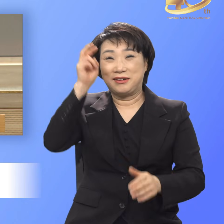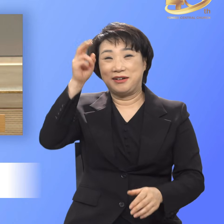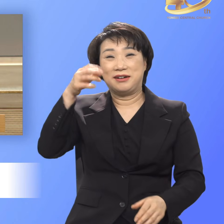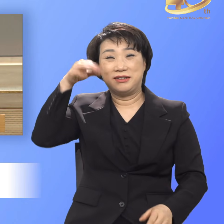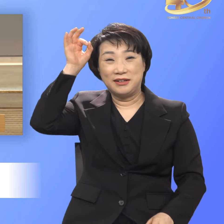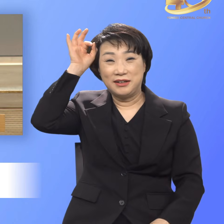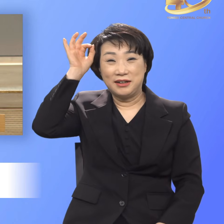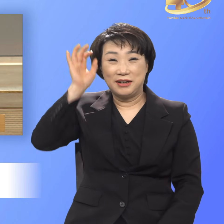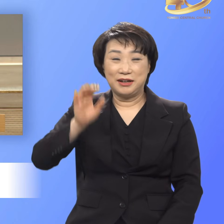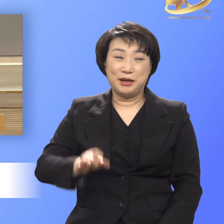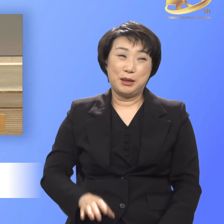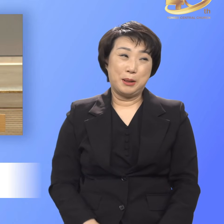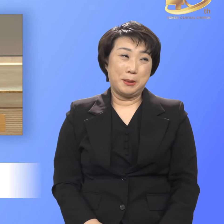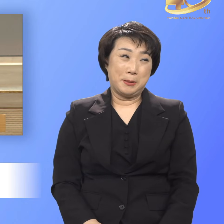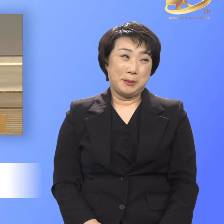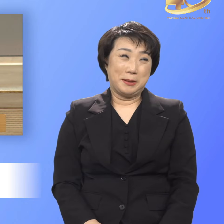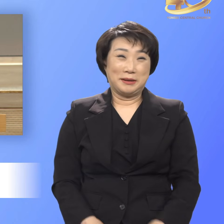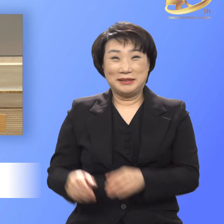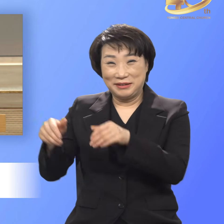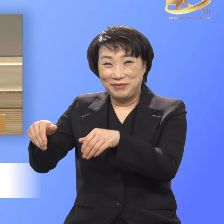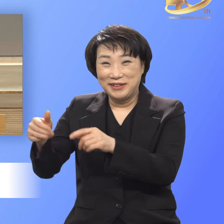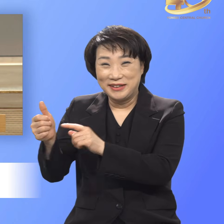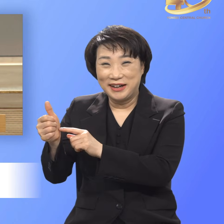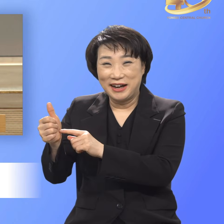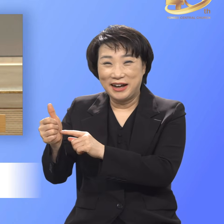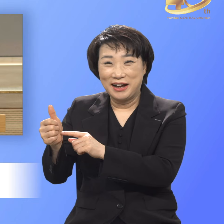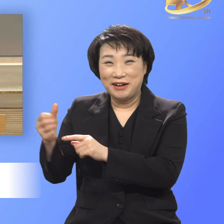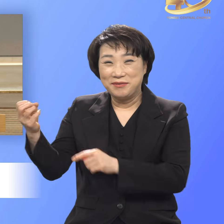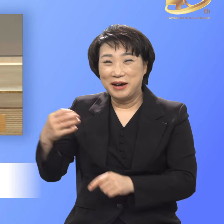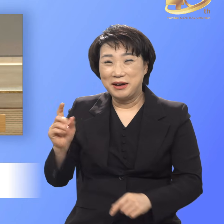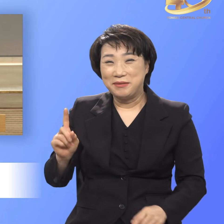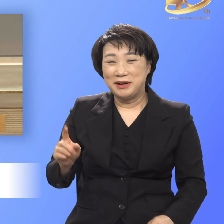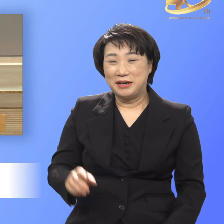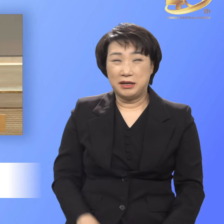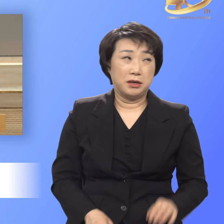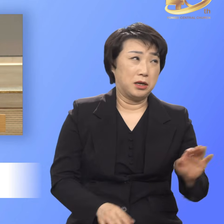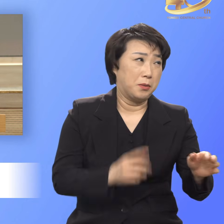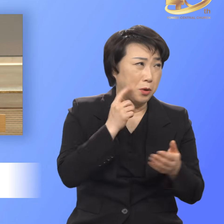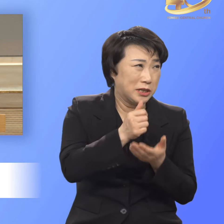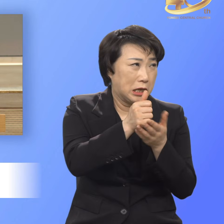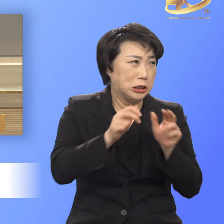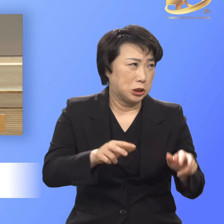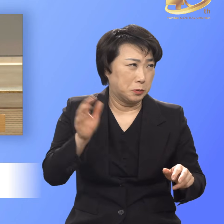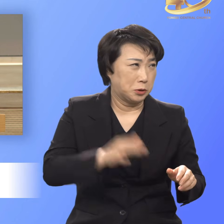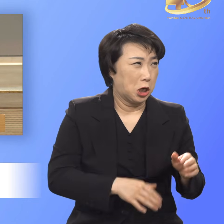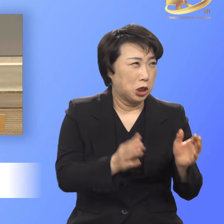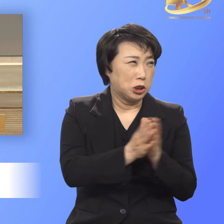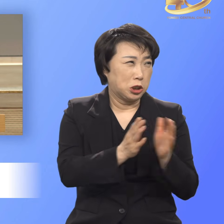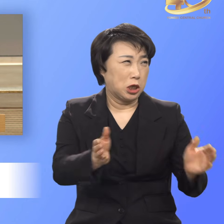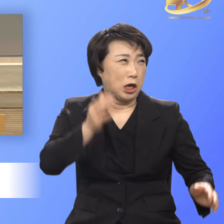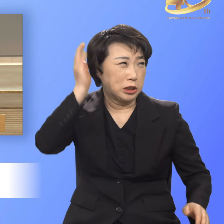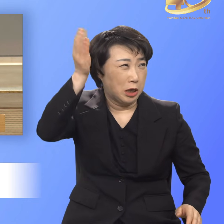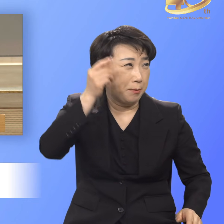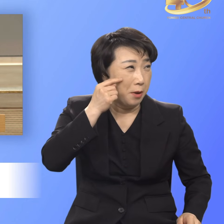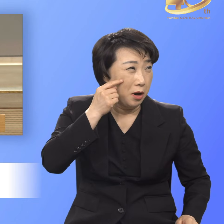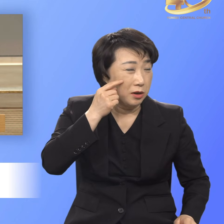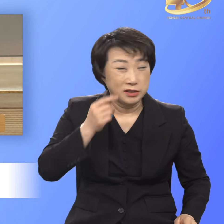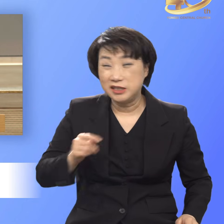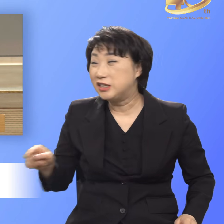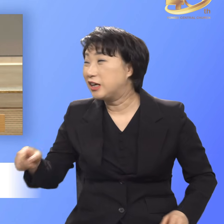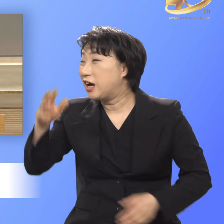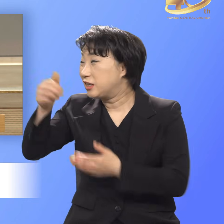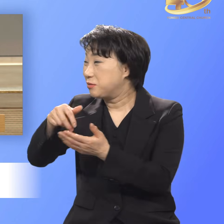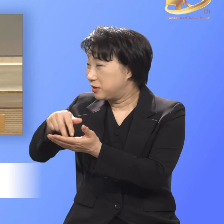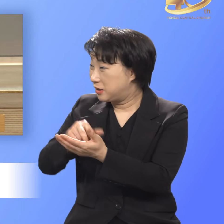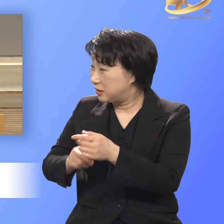들더라고요. 그랬더니 옆에 있는 사람들이 목사님 지금부터도 해보시지요. 그래. 네가 하느님이냐?